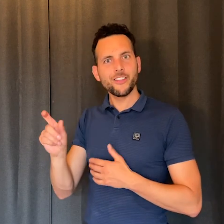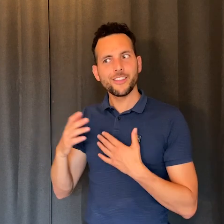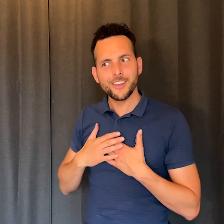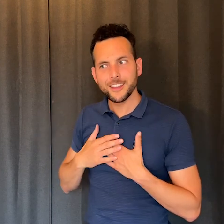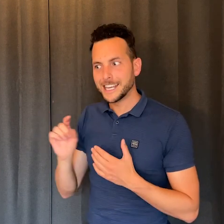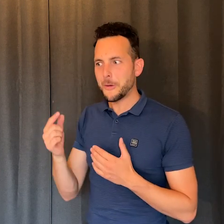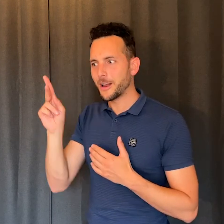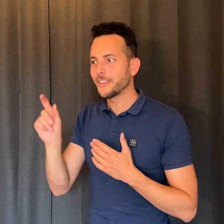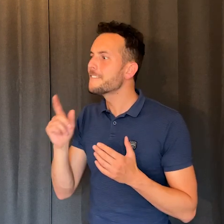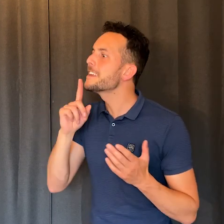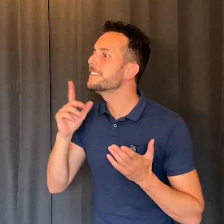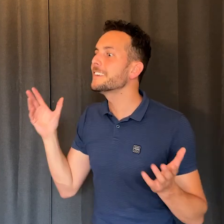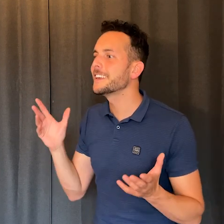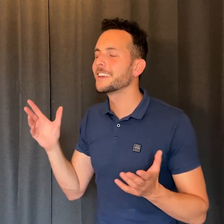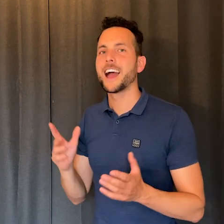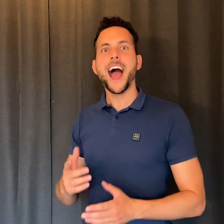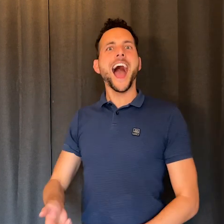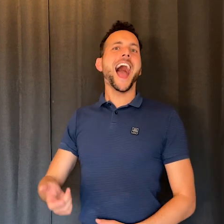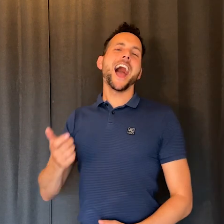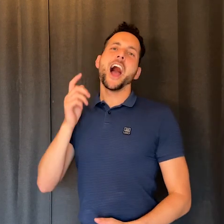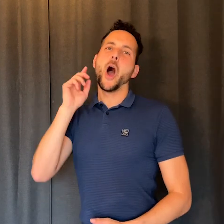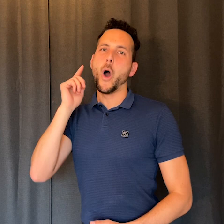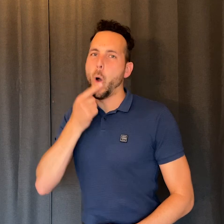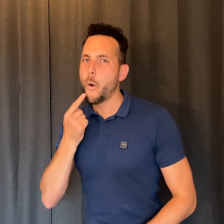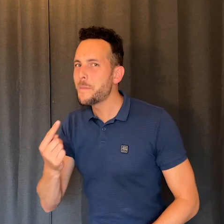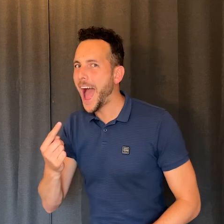benieuwd. Wie is het? Het is opa.